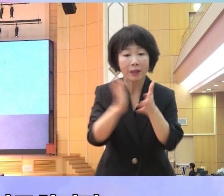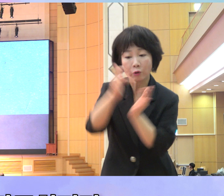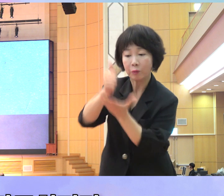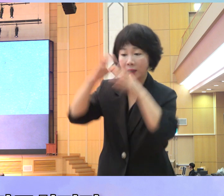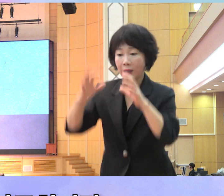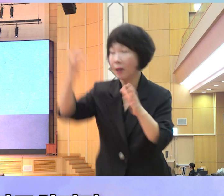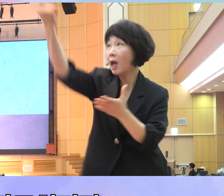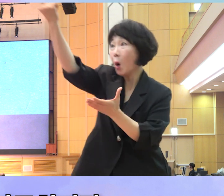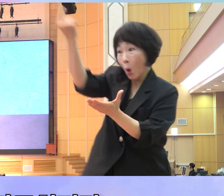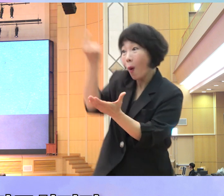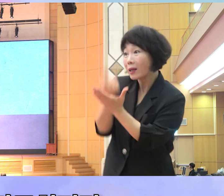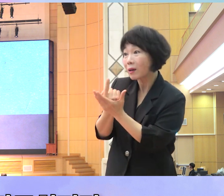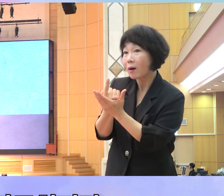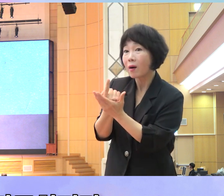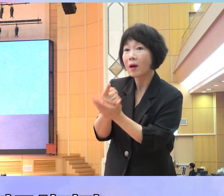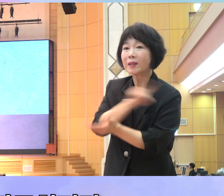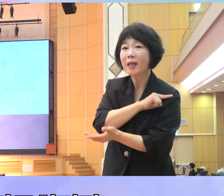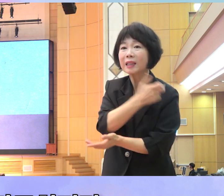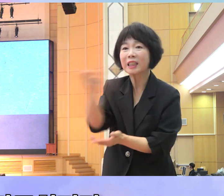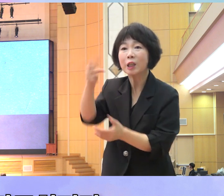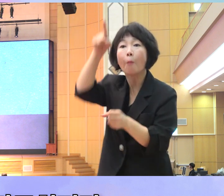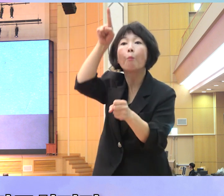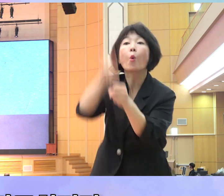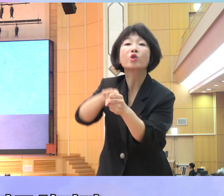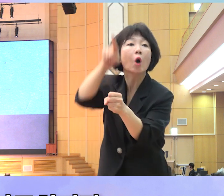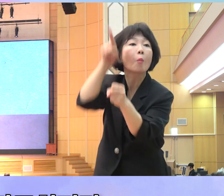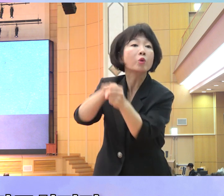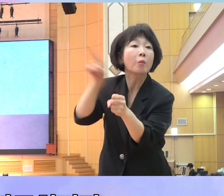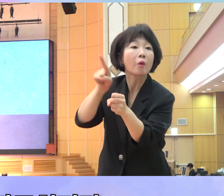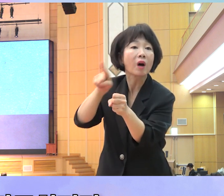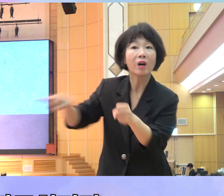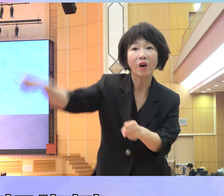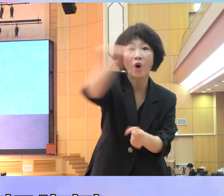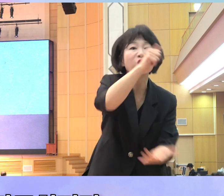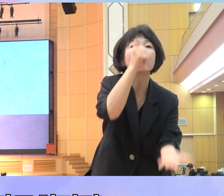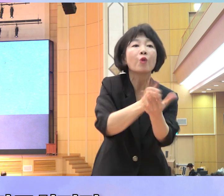위해서입니다. 많은 죄인들의 죄를